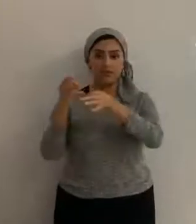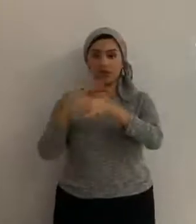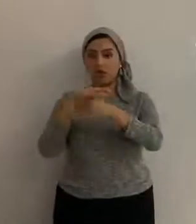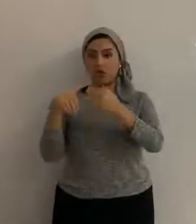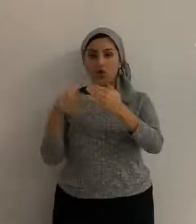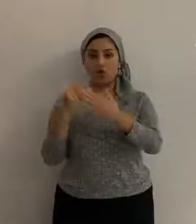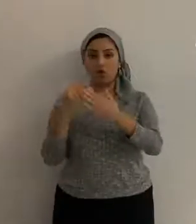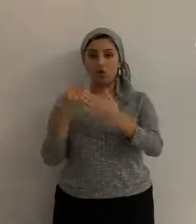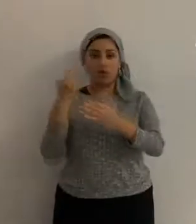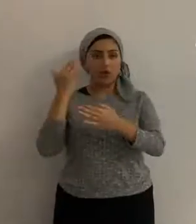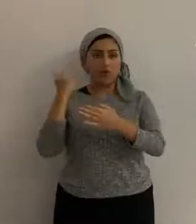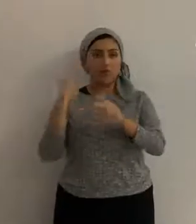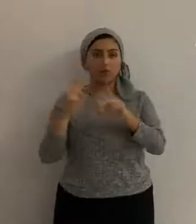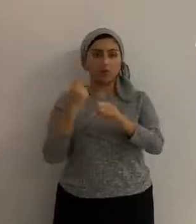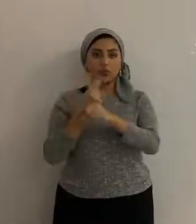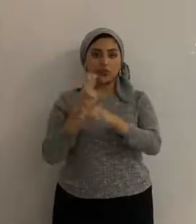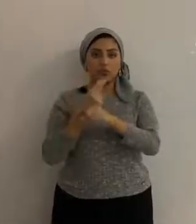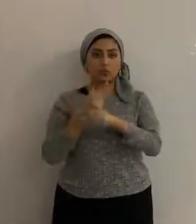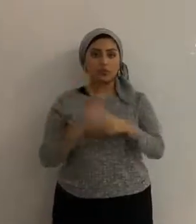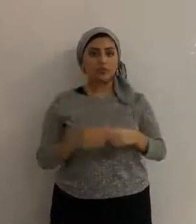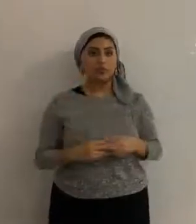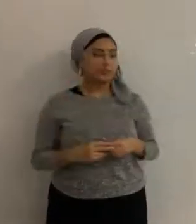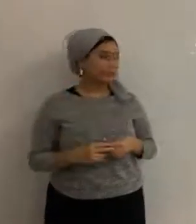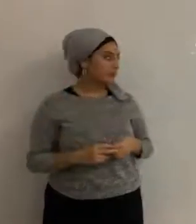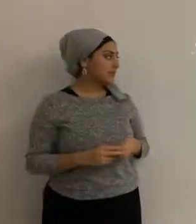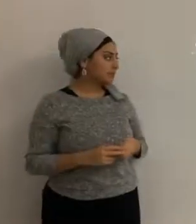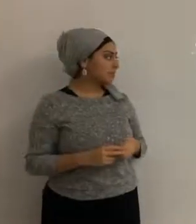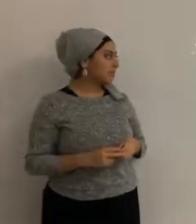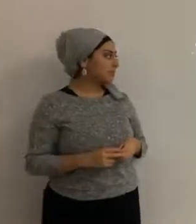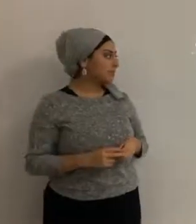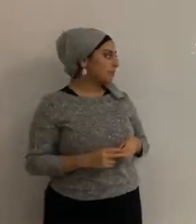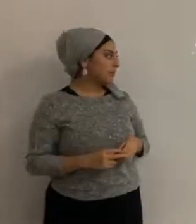tipo de maquinaria, de qué se trata. Y miren,